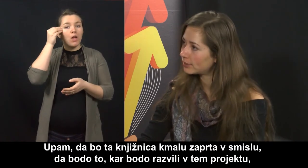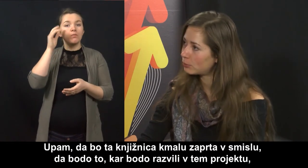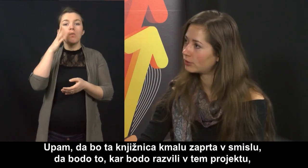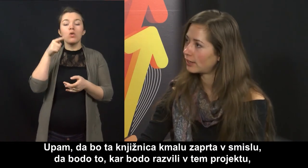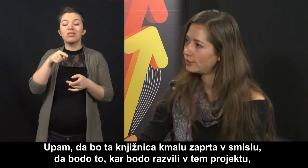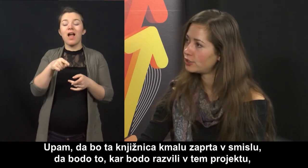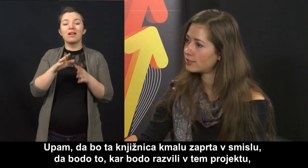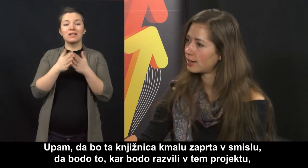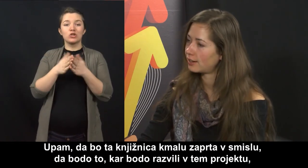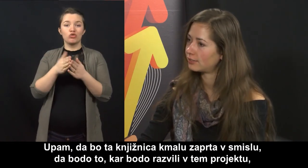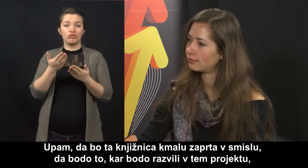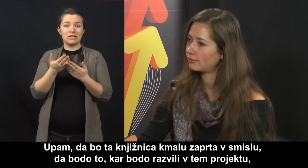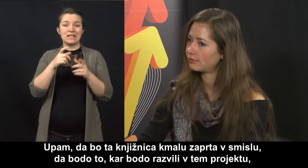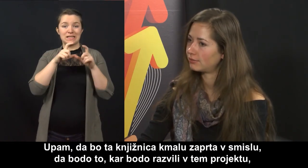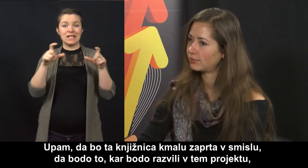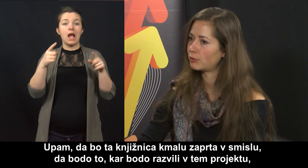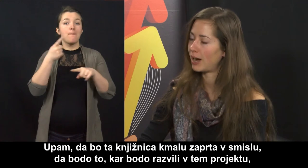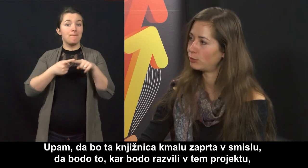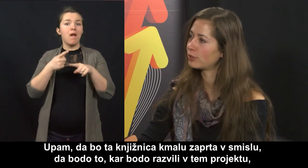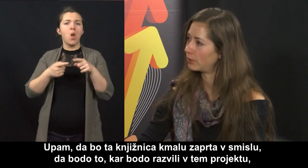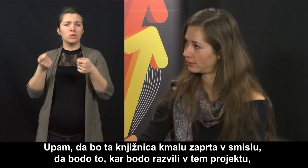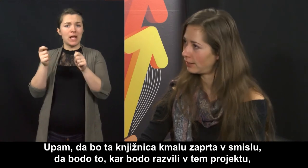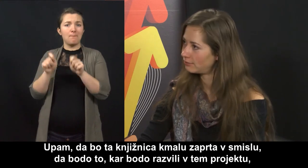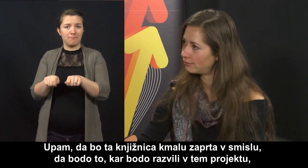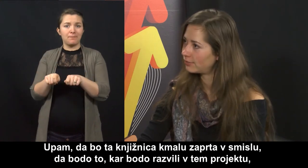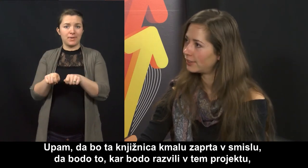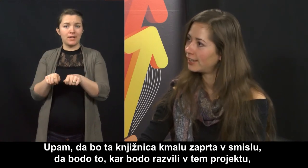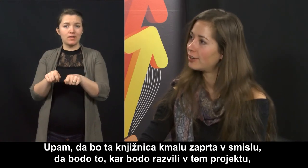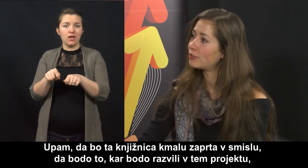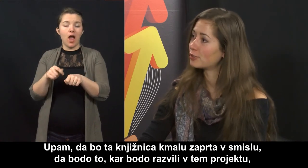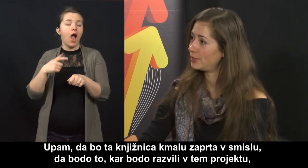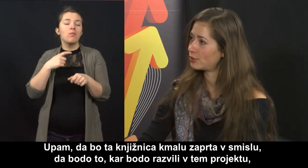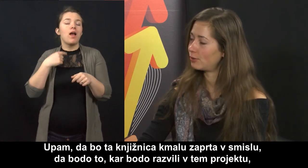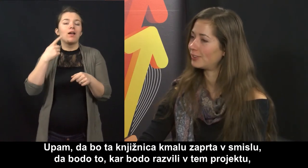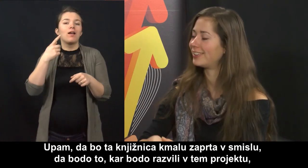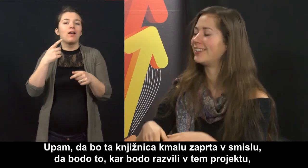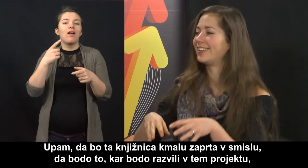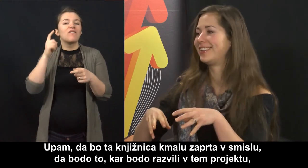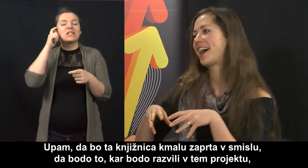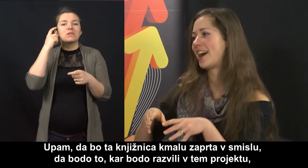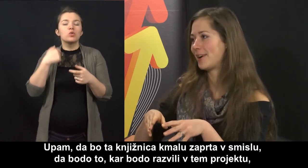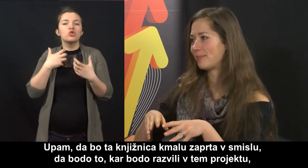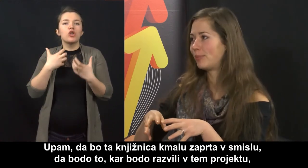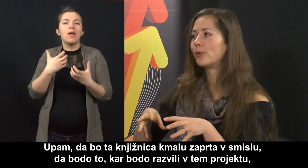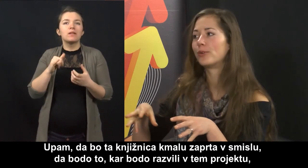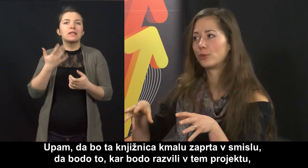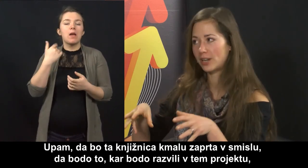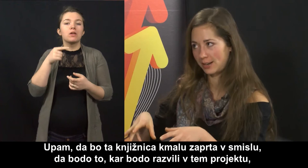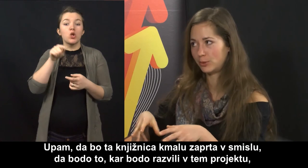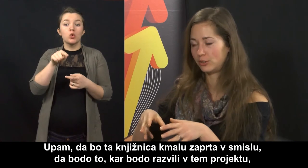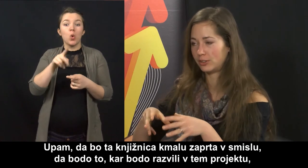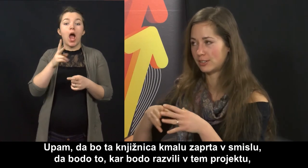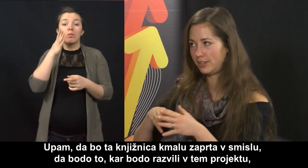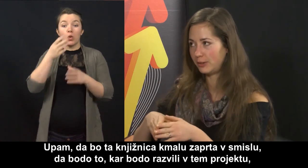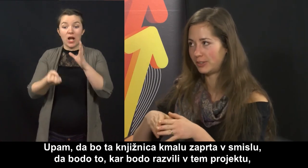Upam, da bo ta knjižnica kmalu zaprta v smislu, da bo to,